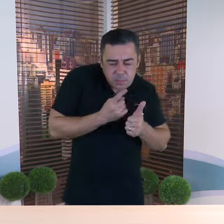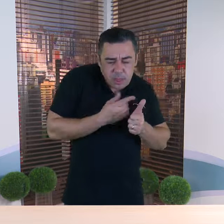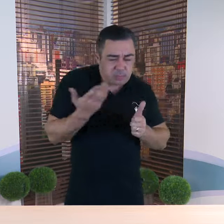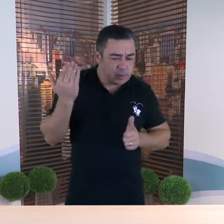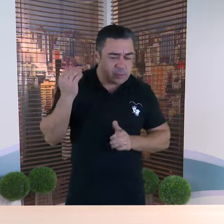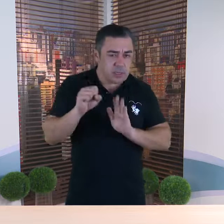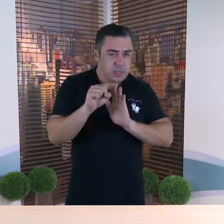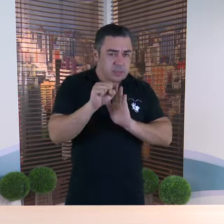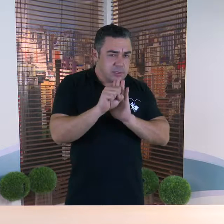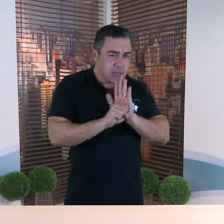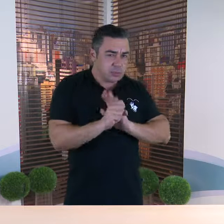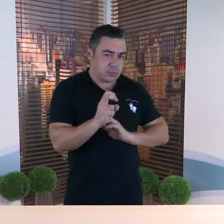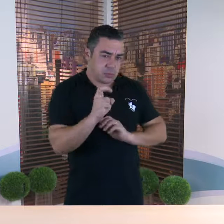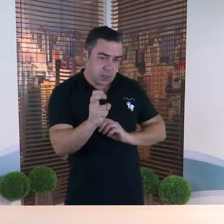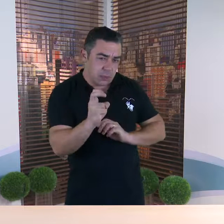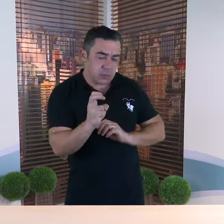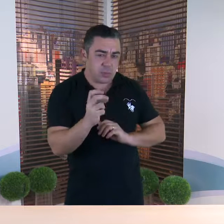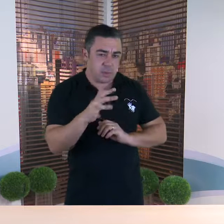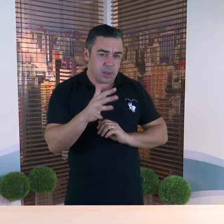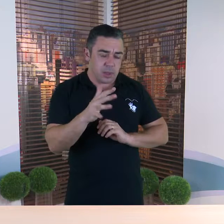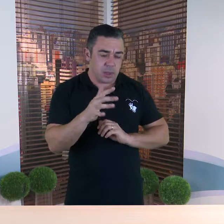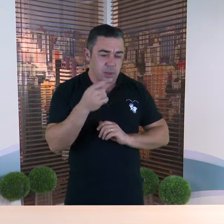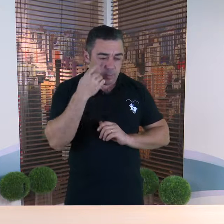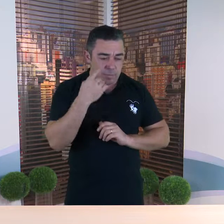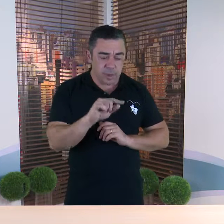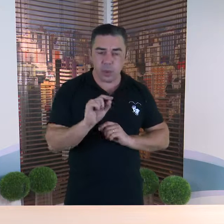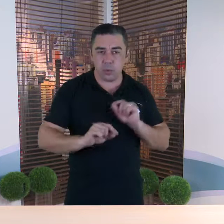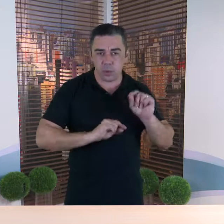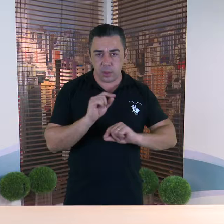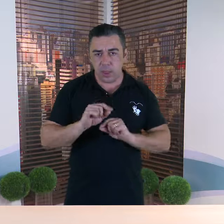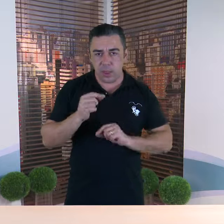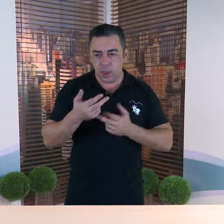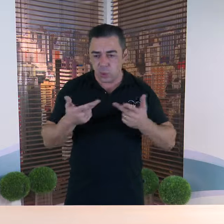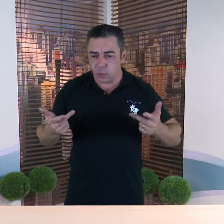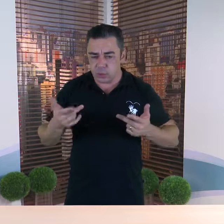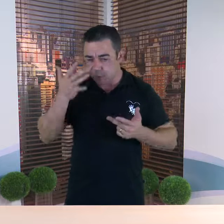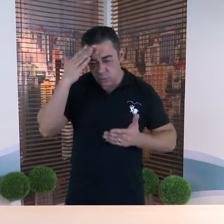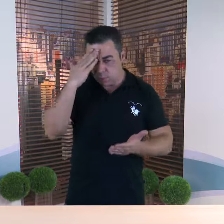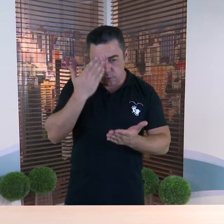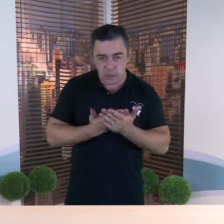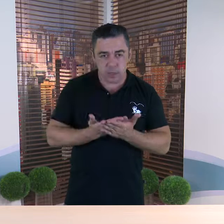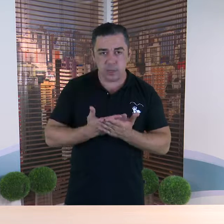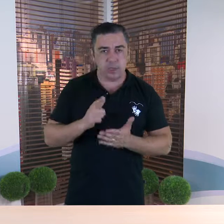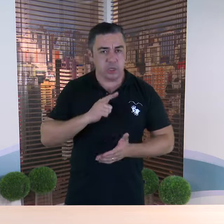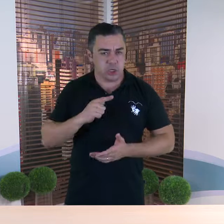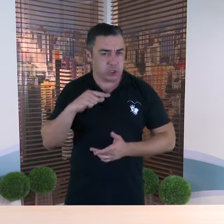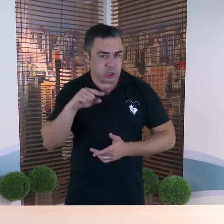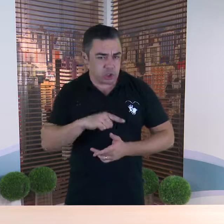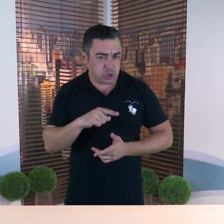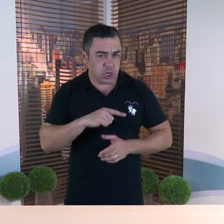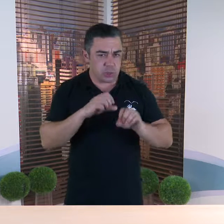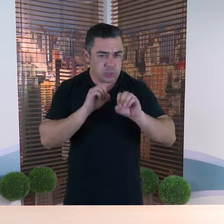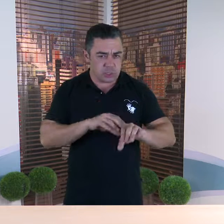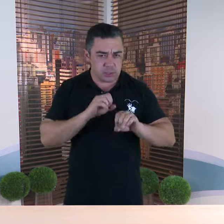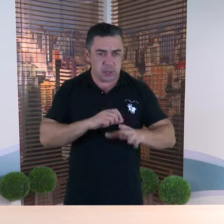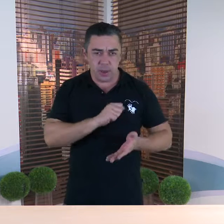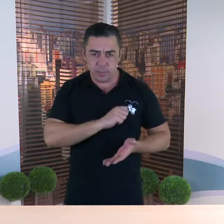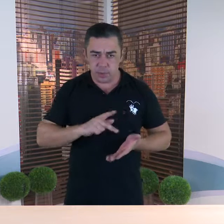nos primeiros 5 séculos de nossa era, buscando combater a descrença e o paganismo por meio de uma apologética da